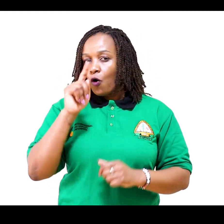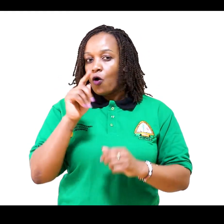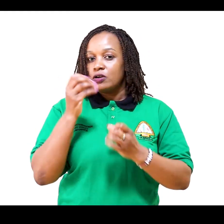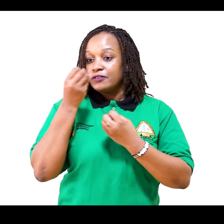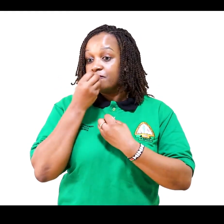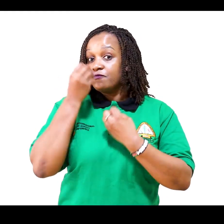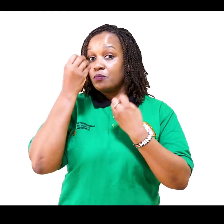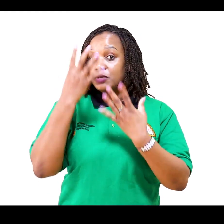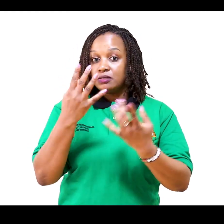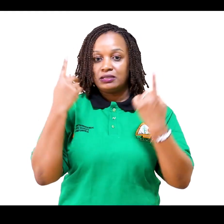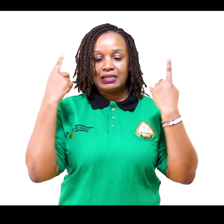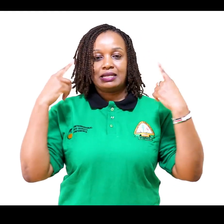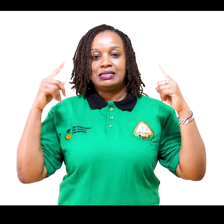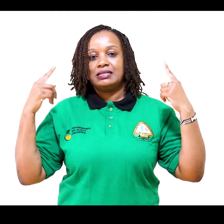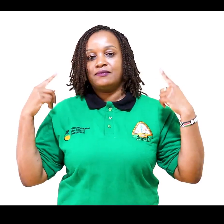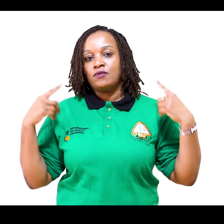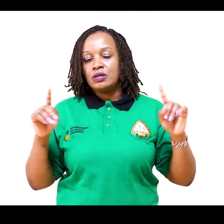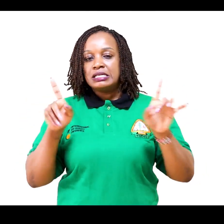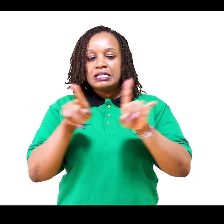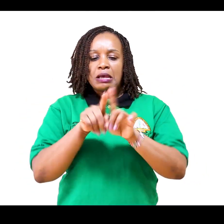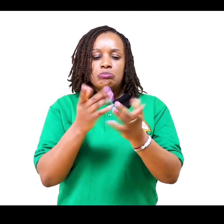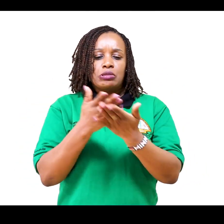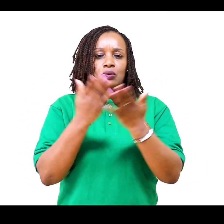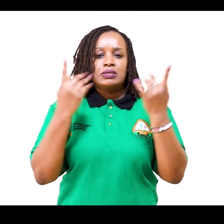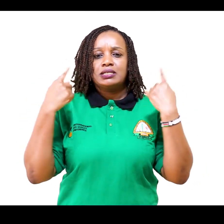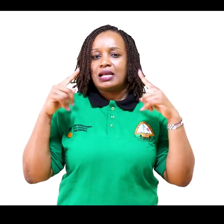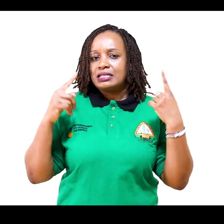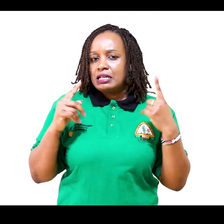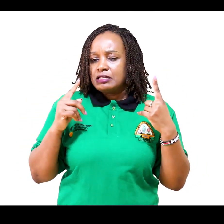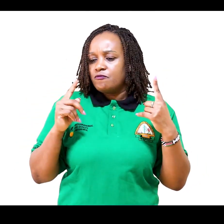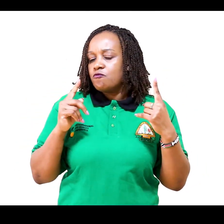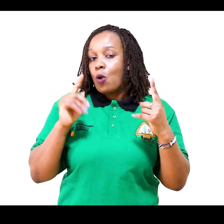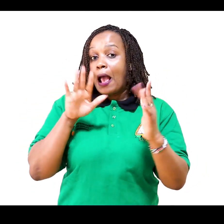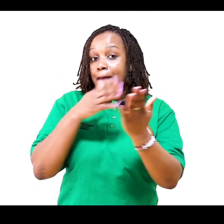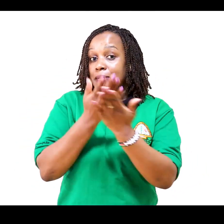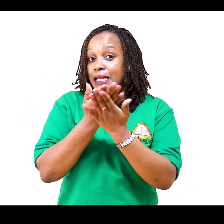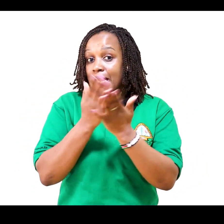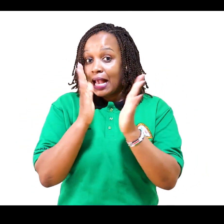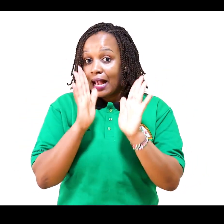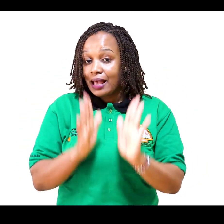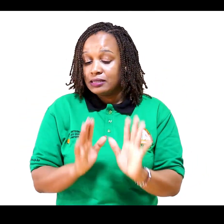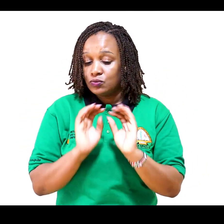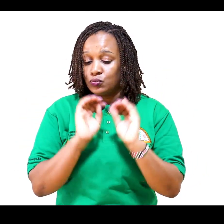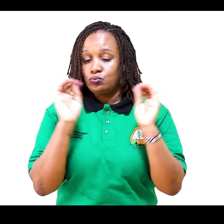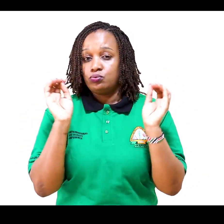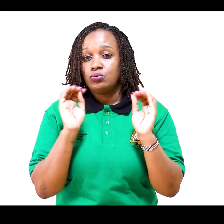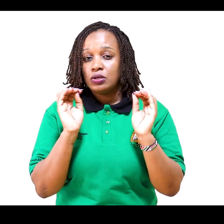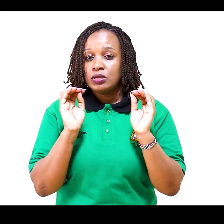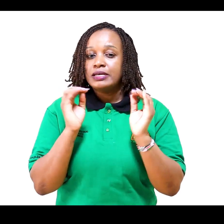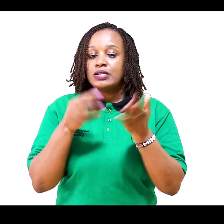Kwa arifa za wazabuni waliofaulu na ambao hawajafanikiwa, hitaji ni barua pepe,